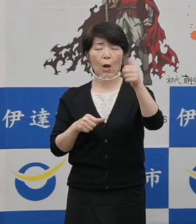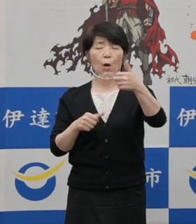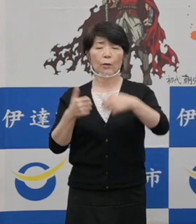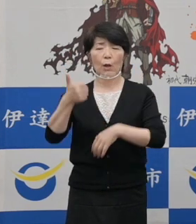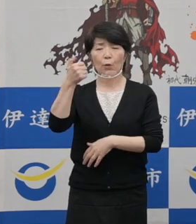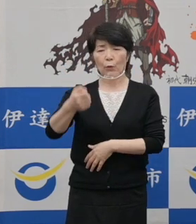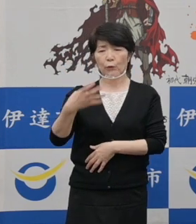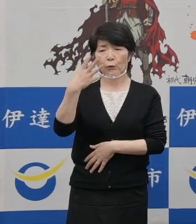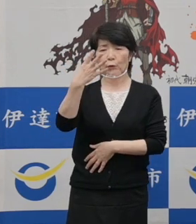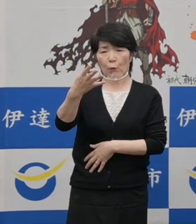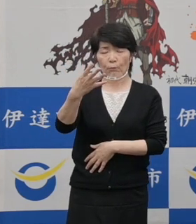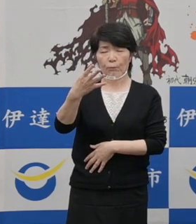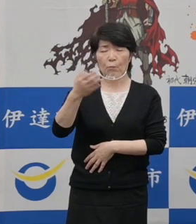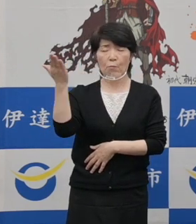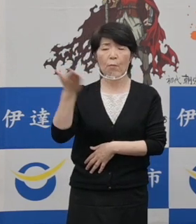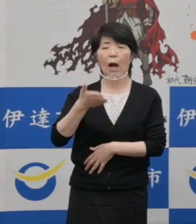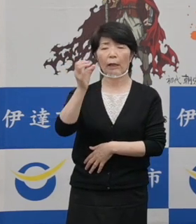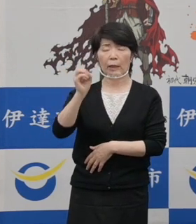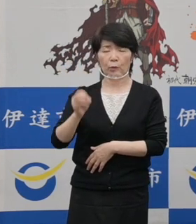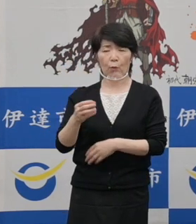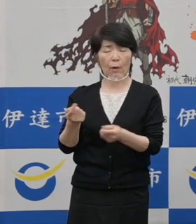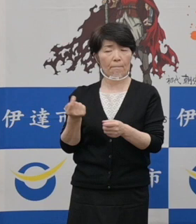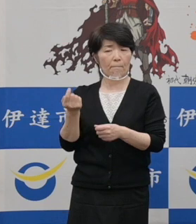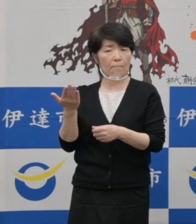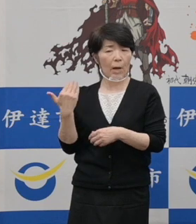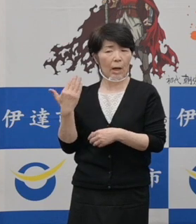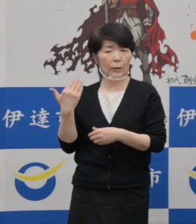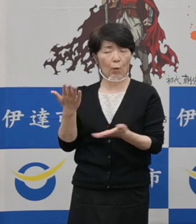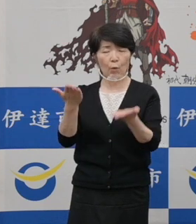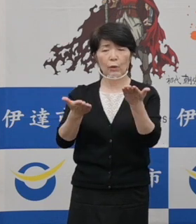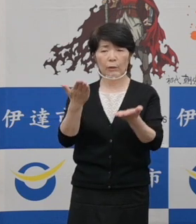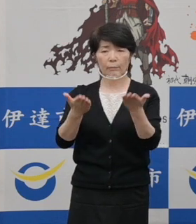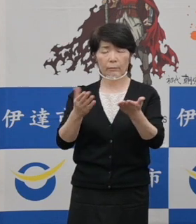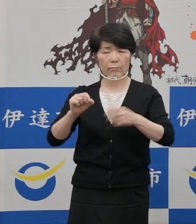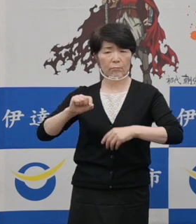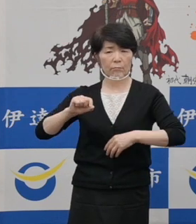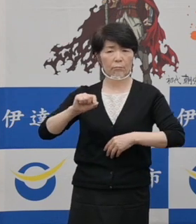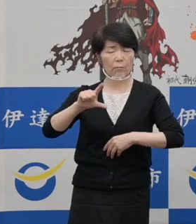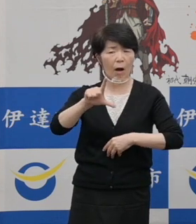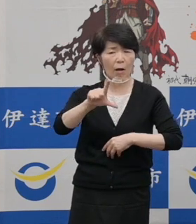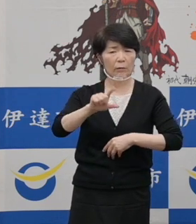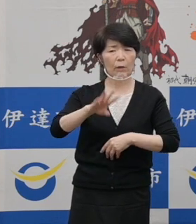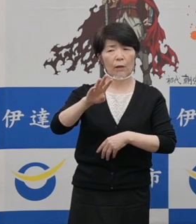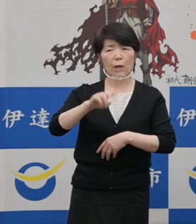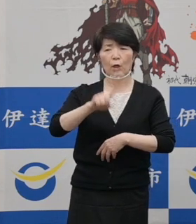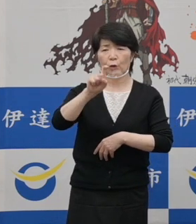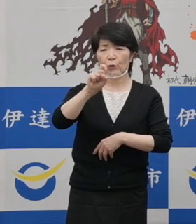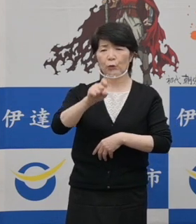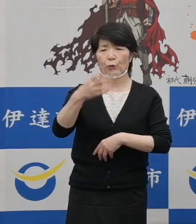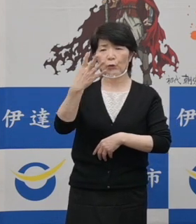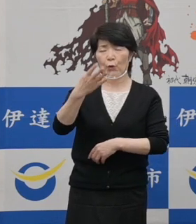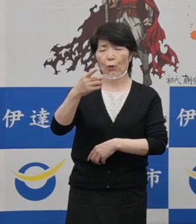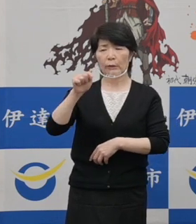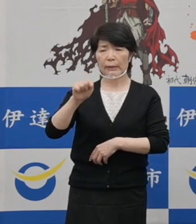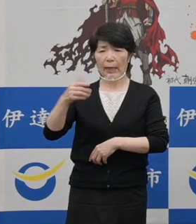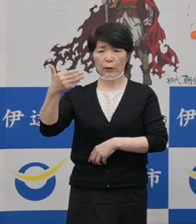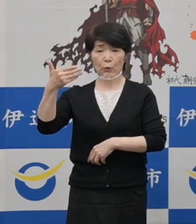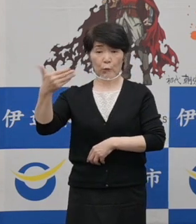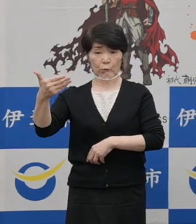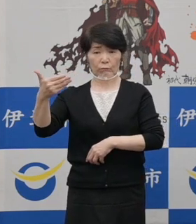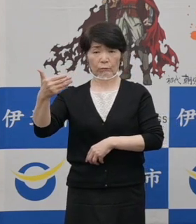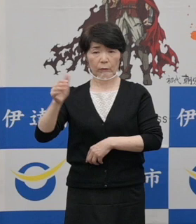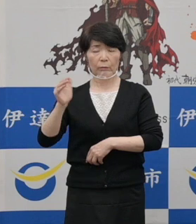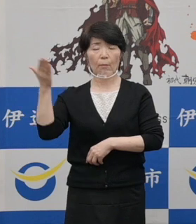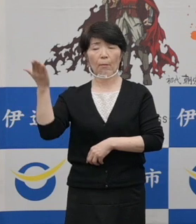54.4% とおりまして、前年度の 39.5% と比較して 14.9% 増加をしております